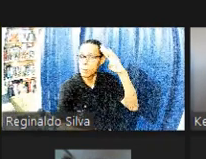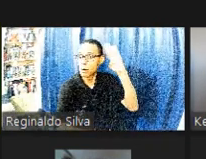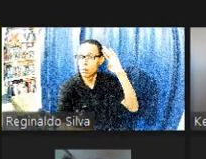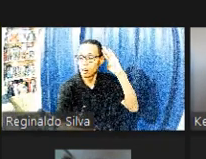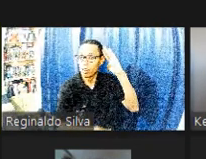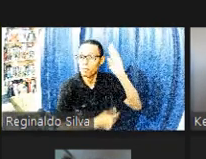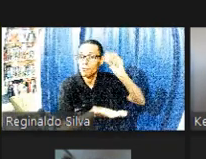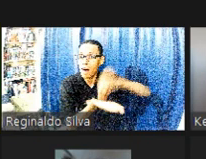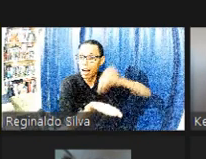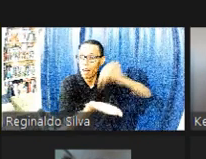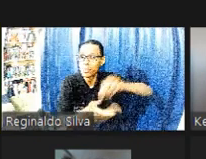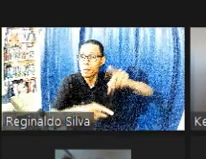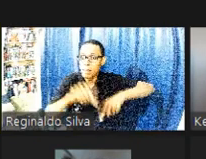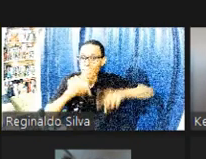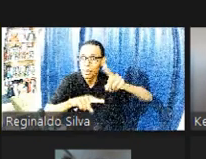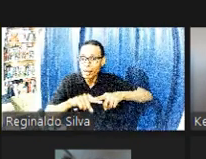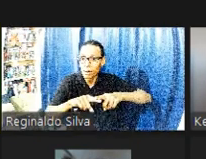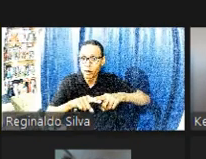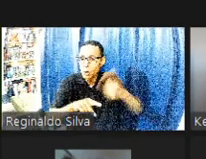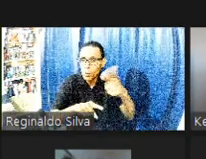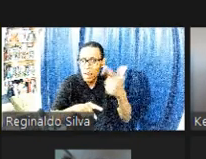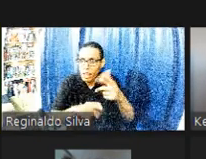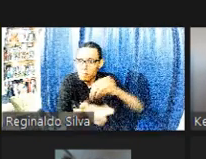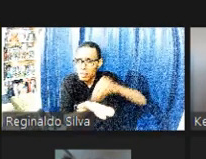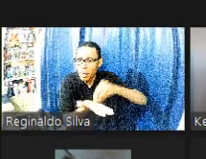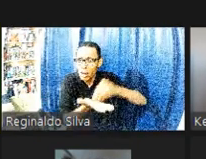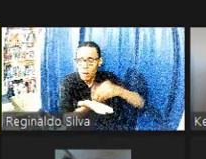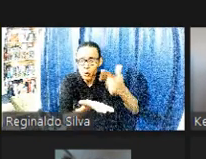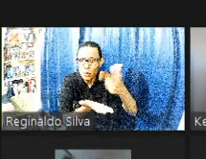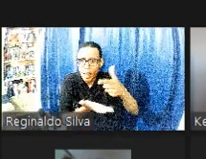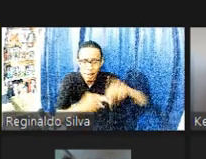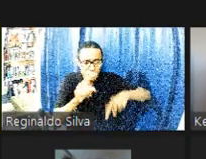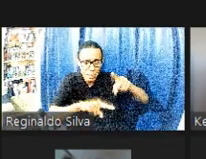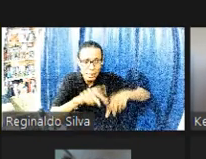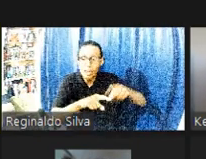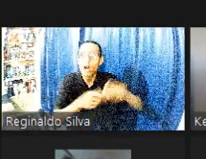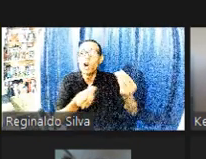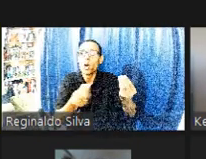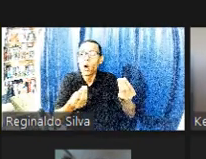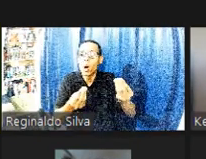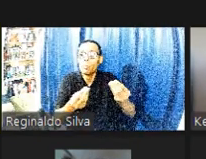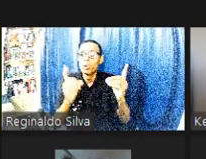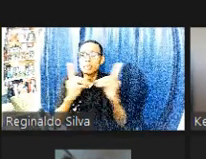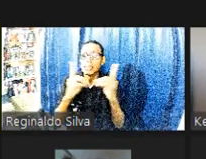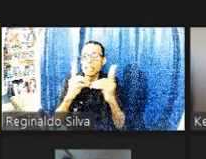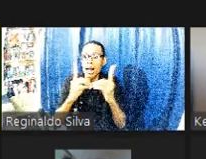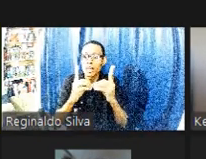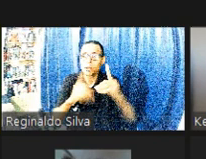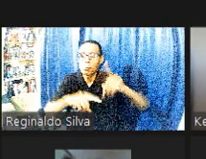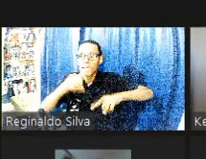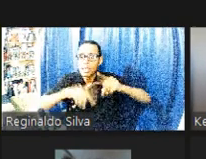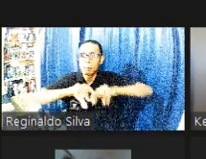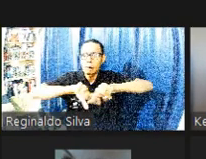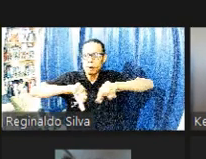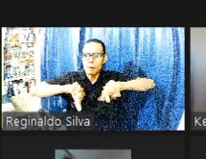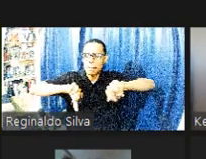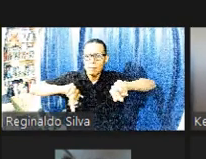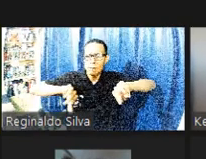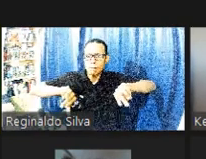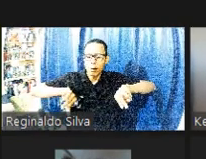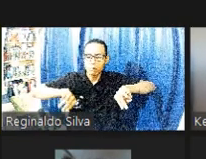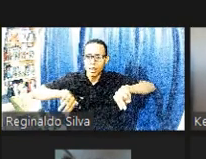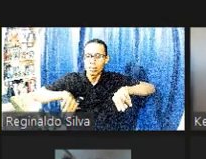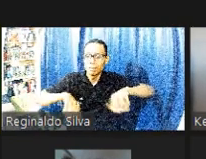material didático, não tem material didático, eles têm que produzir material didático, como a gente produz um monte de material didático nas nossas aulas